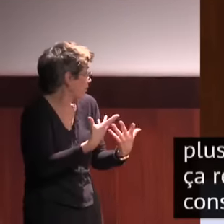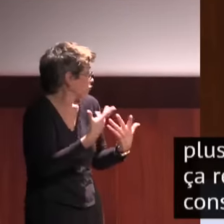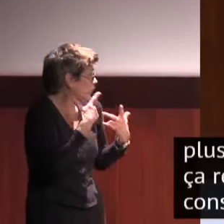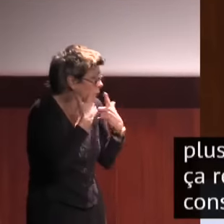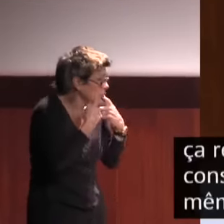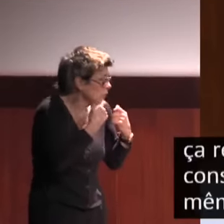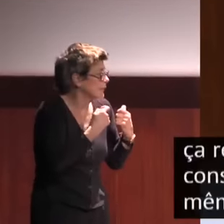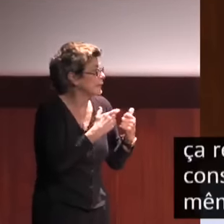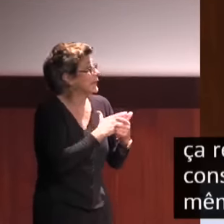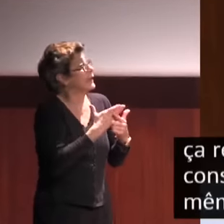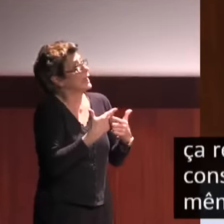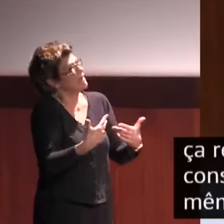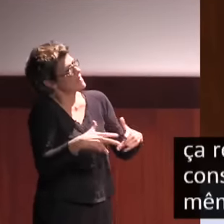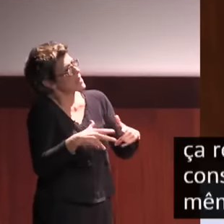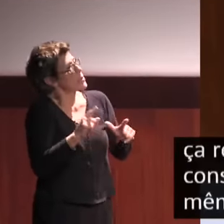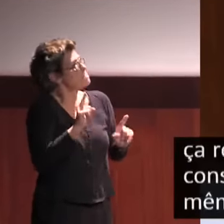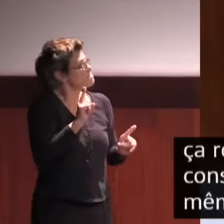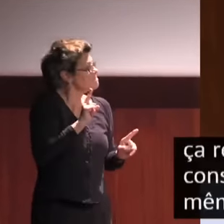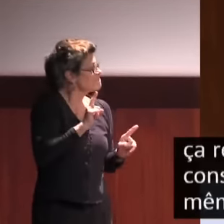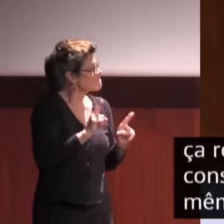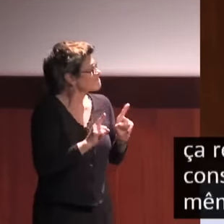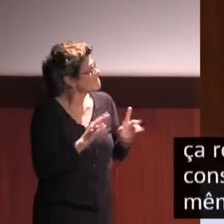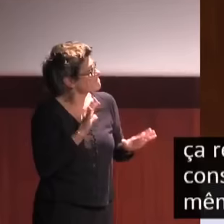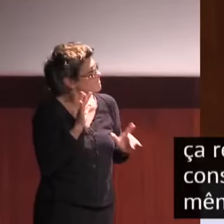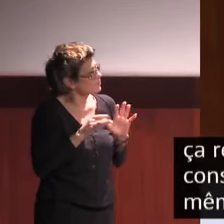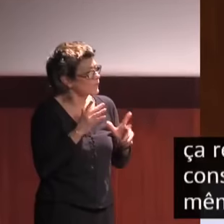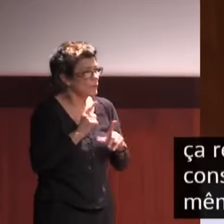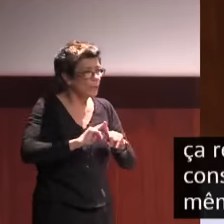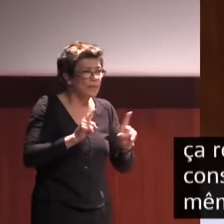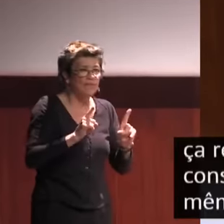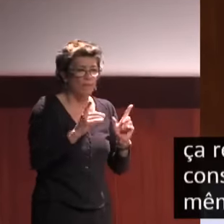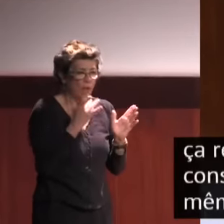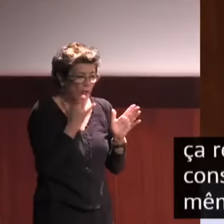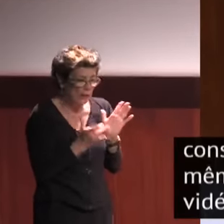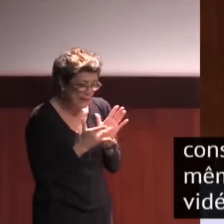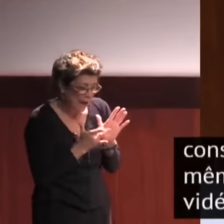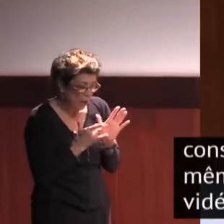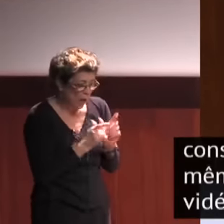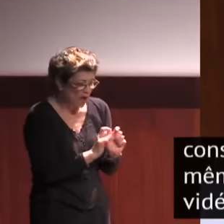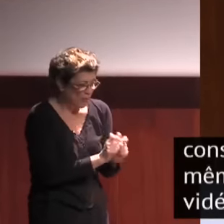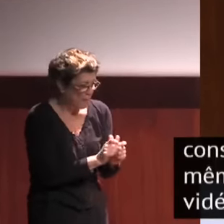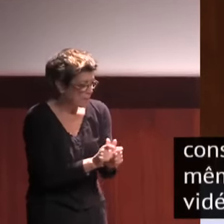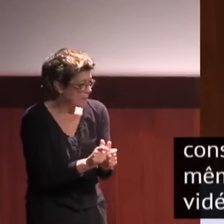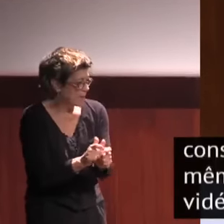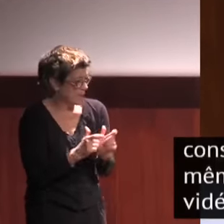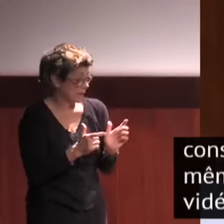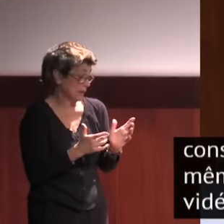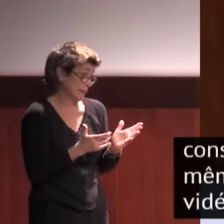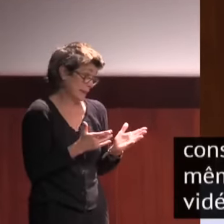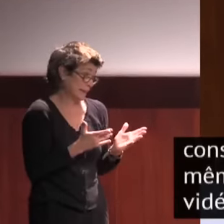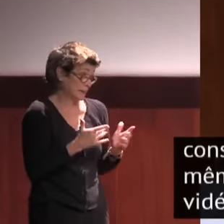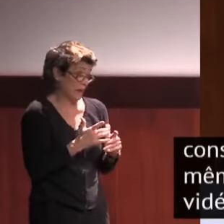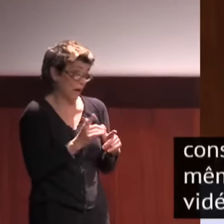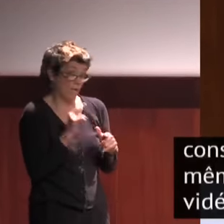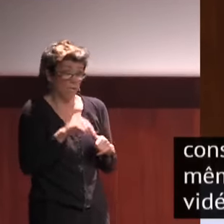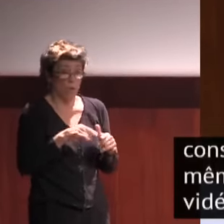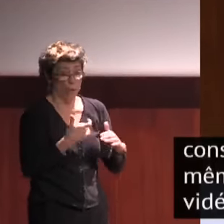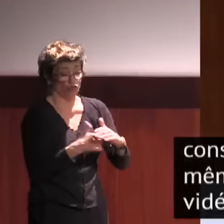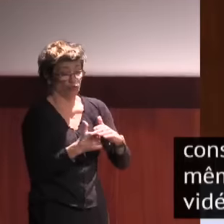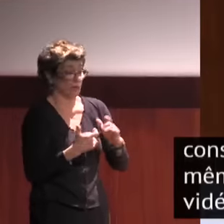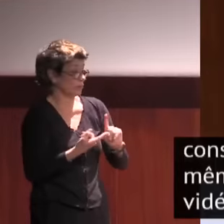C'est vrai qu'en revanche, les vidéos posent un peu plus de problèmes. Leur catalogage, leur indexation mériterait presque un logiciel à part